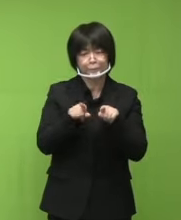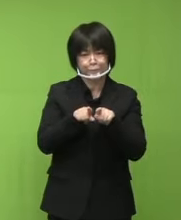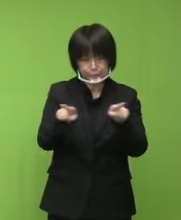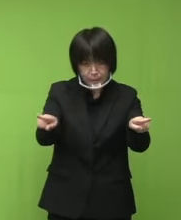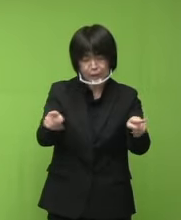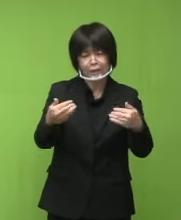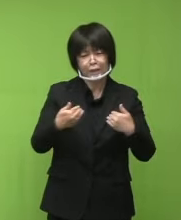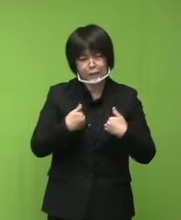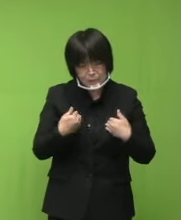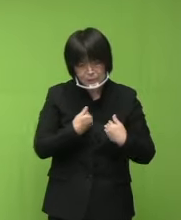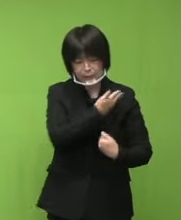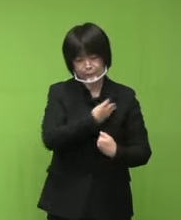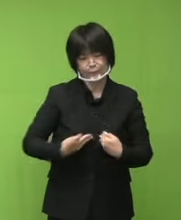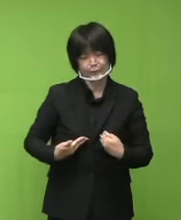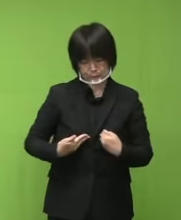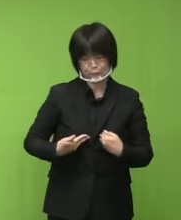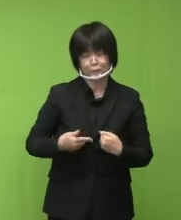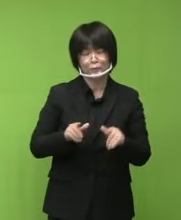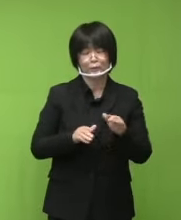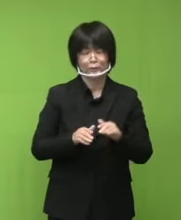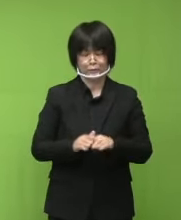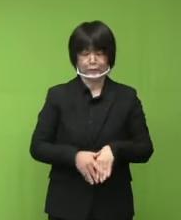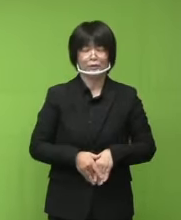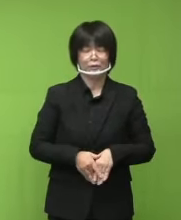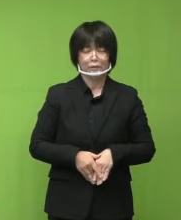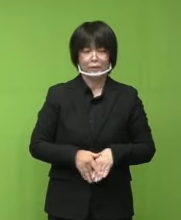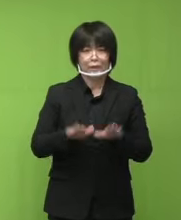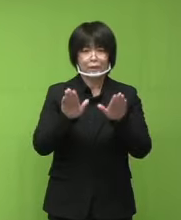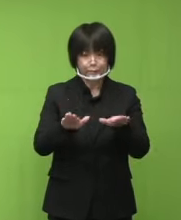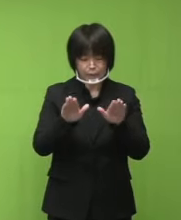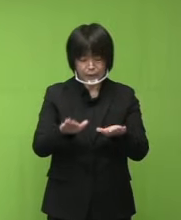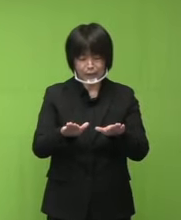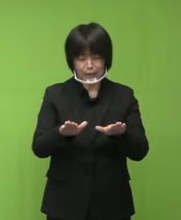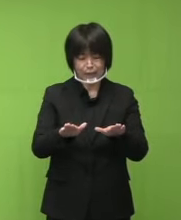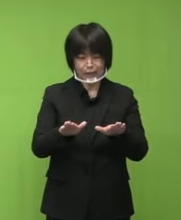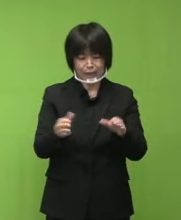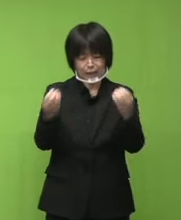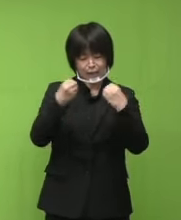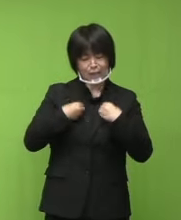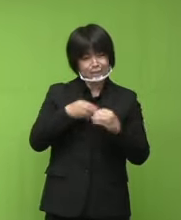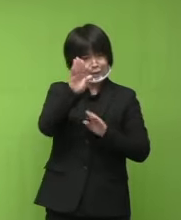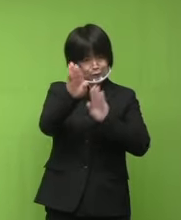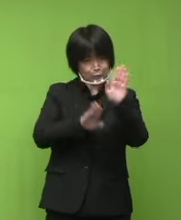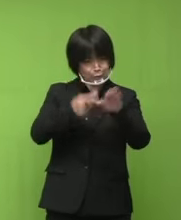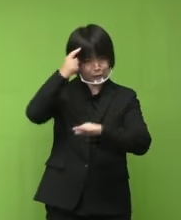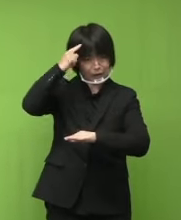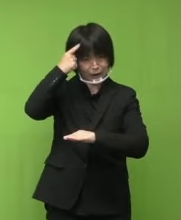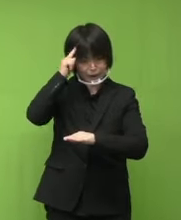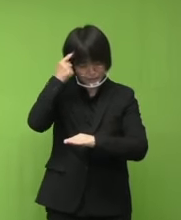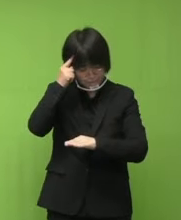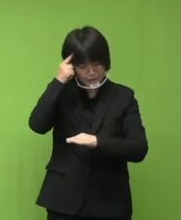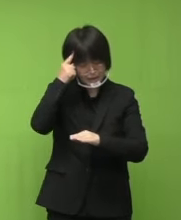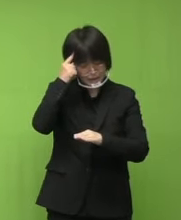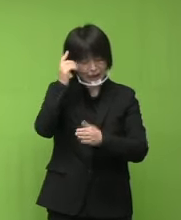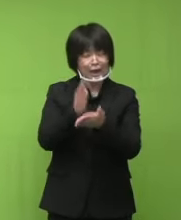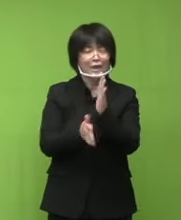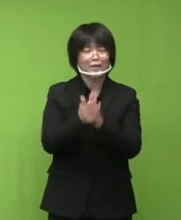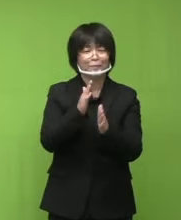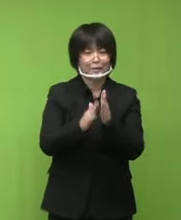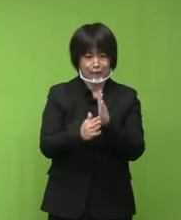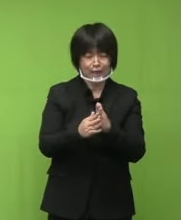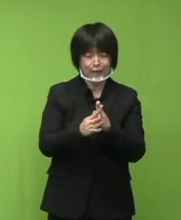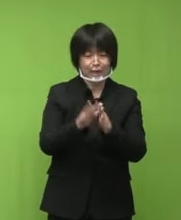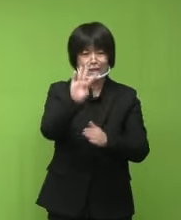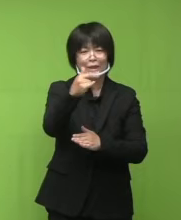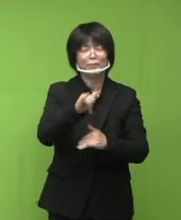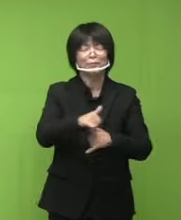得ない、そういう状況でありますが、本日は現在の感染状況も踏まえ、改めて県民の皆さんに